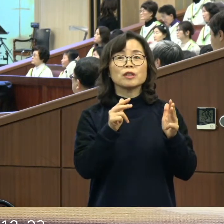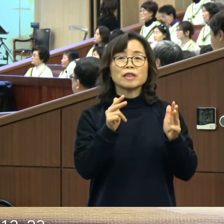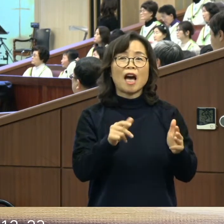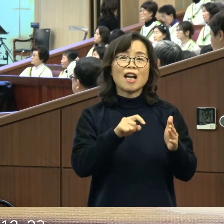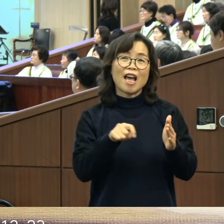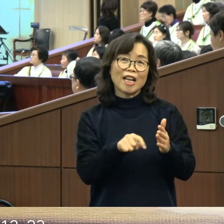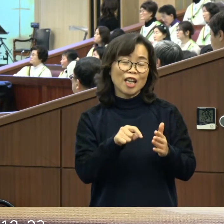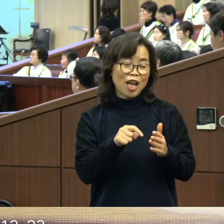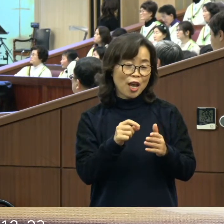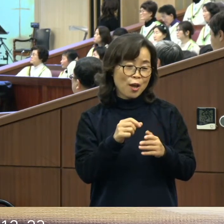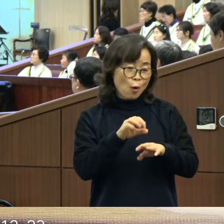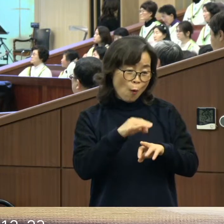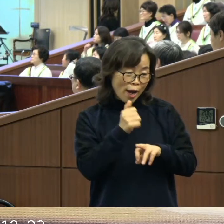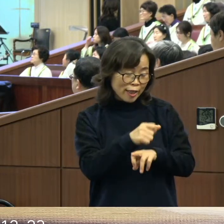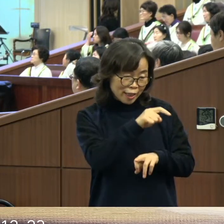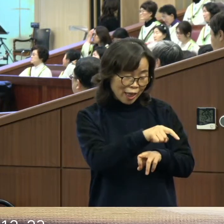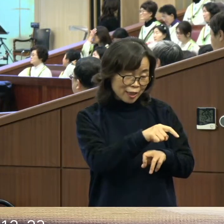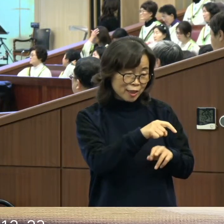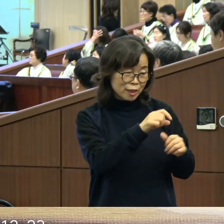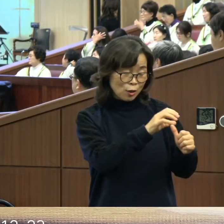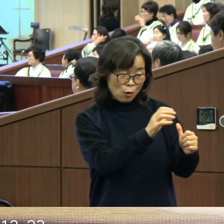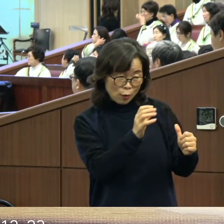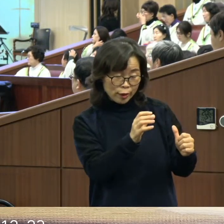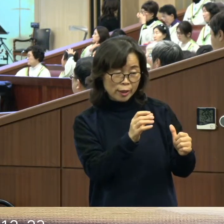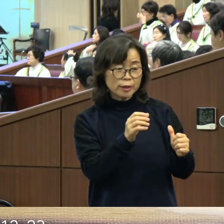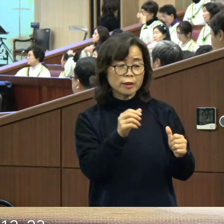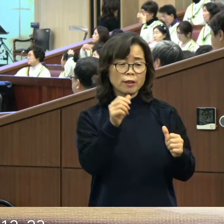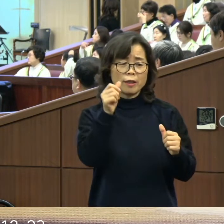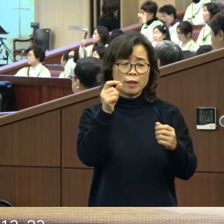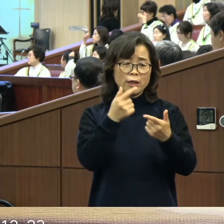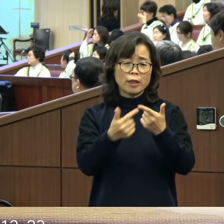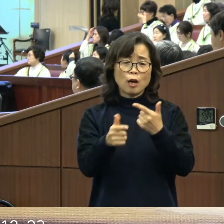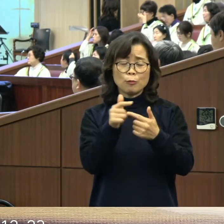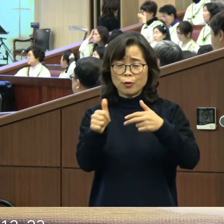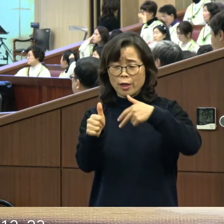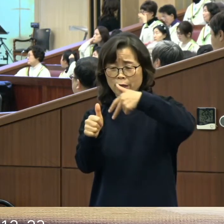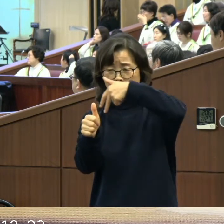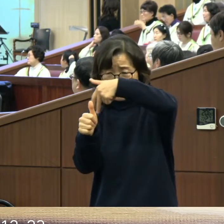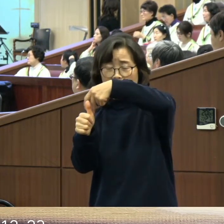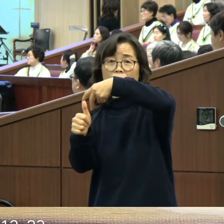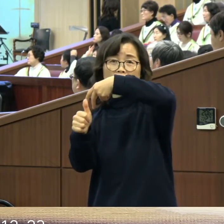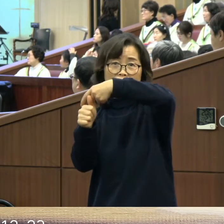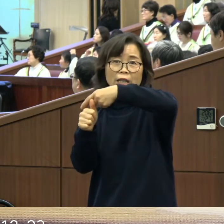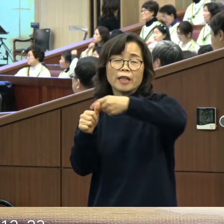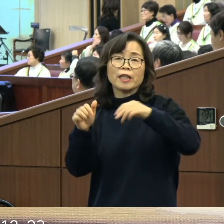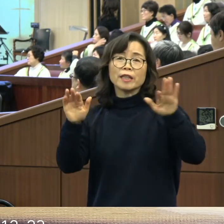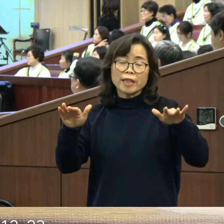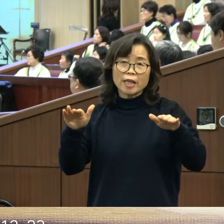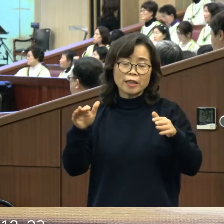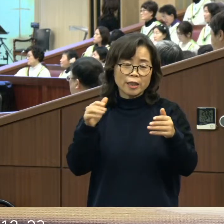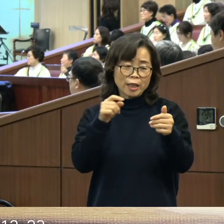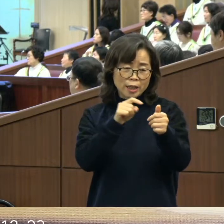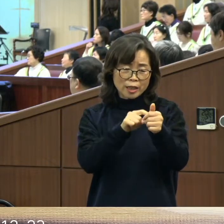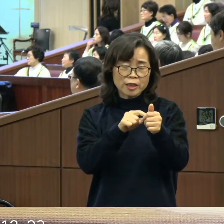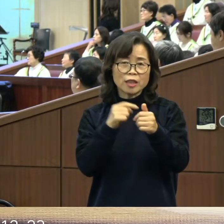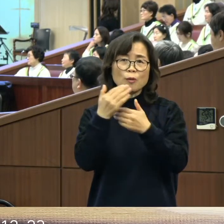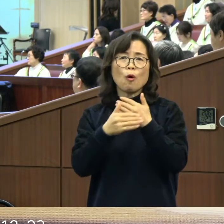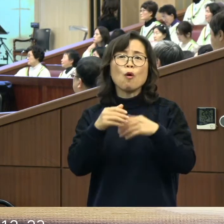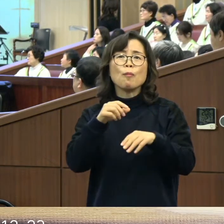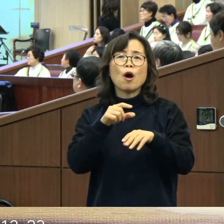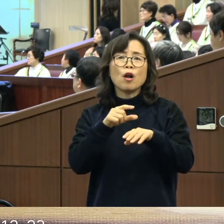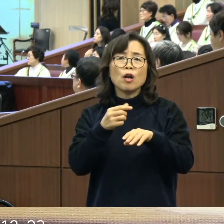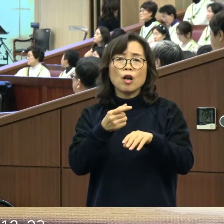당신의 머리를 대고 당신을 나무에 달리니 새들이 당신의 고기를 뜯어 먹으리이다